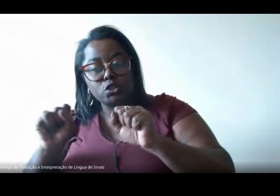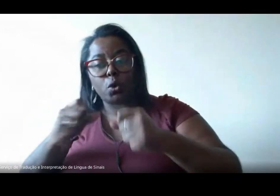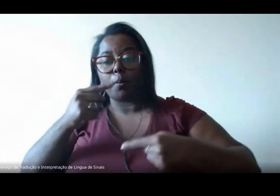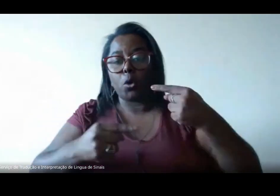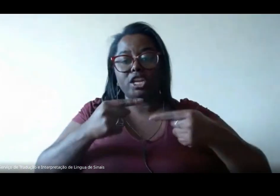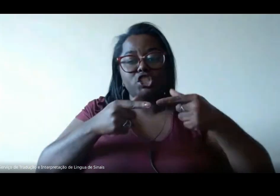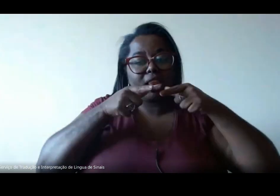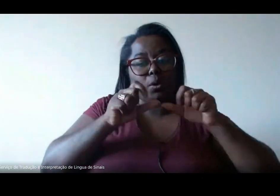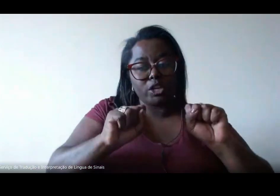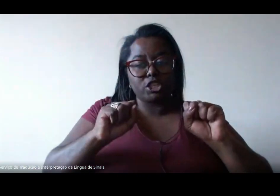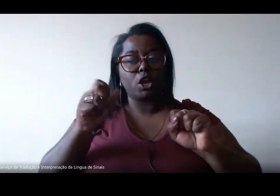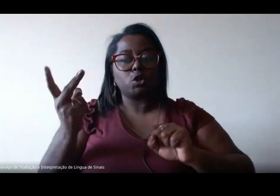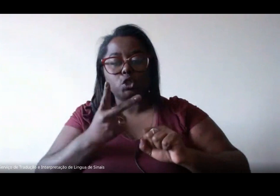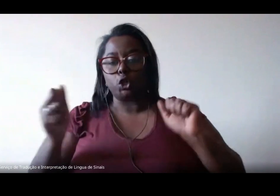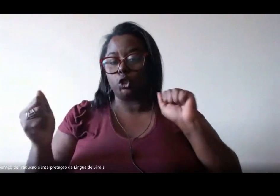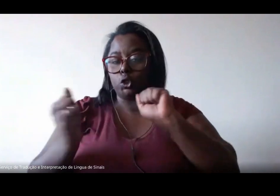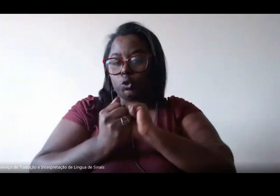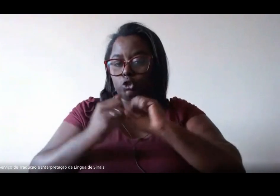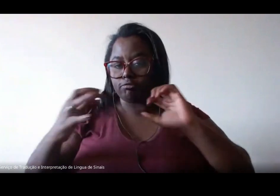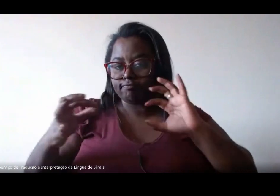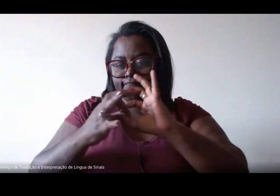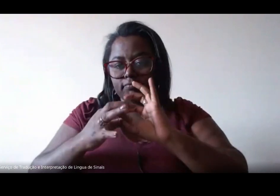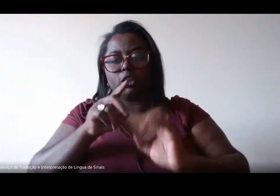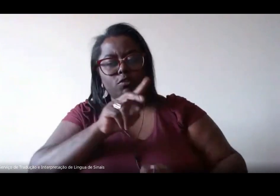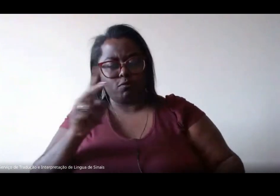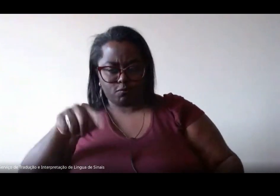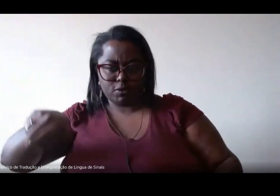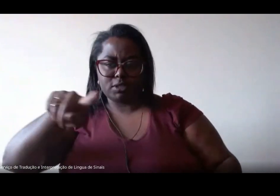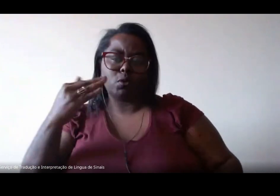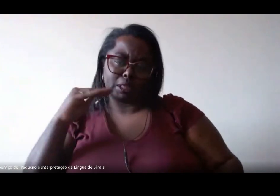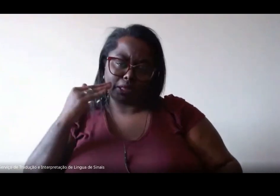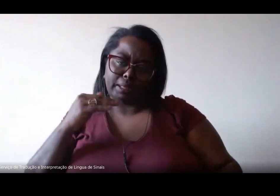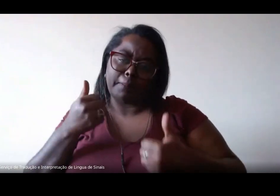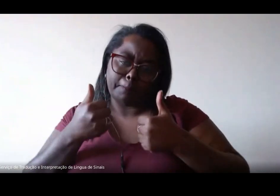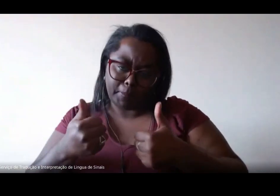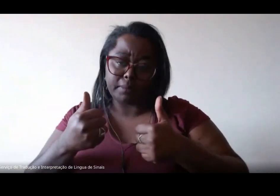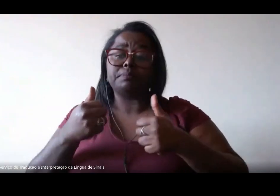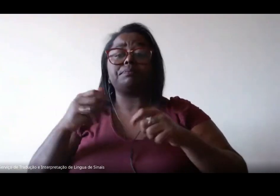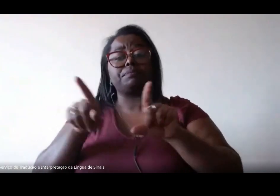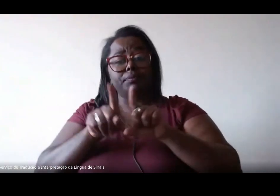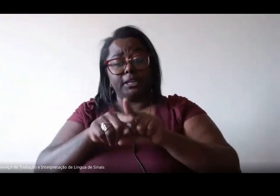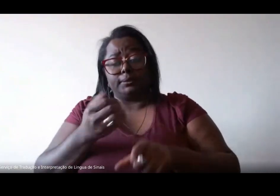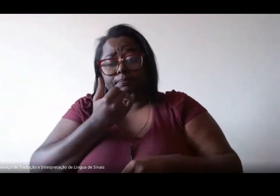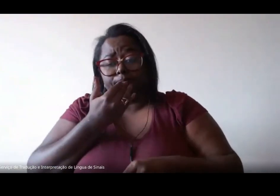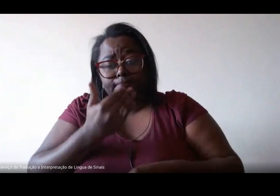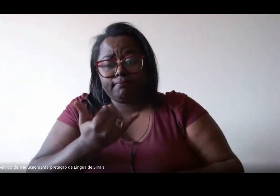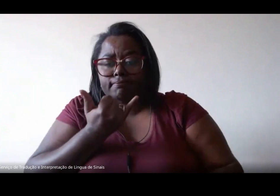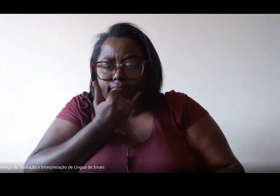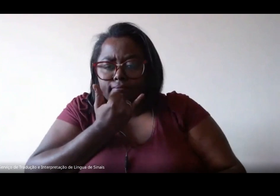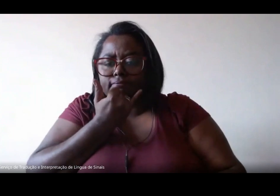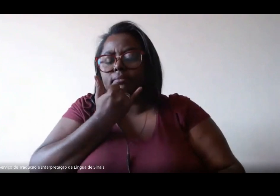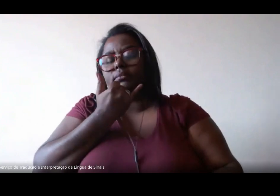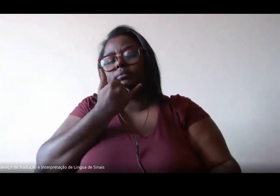políticas linguísticas e direitos linguísticos em conjunto, vocês vão entender por quê. Também já peço desculpas por ter que sair antes,